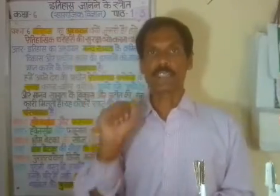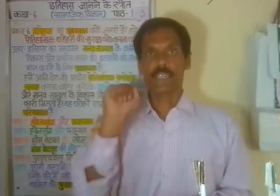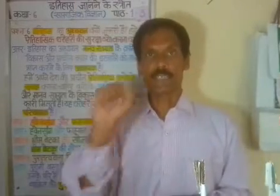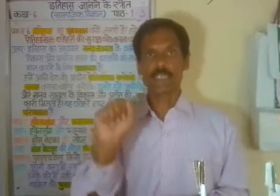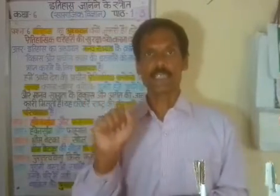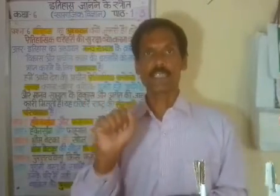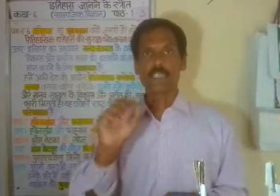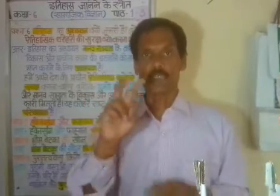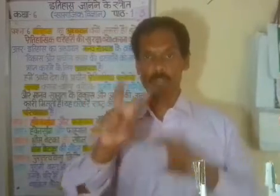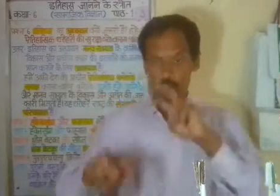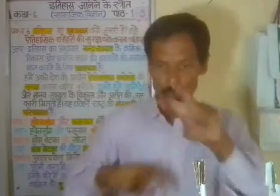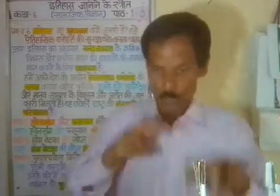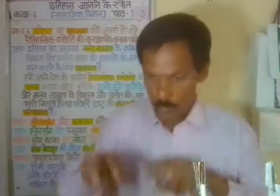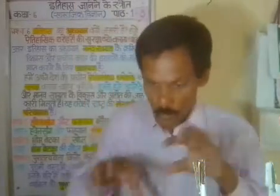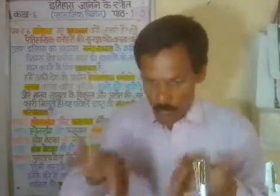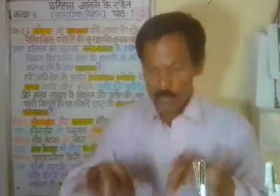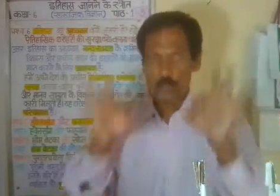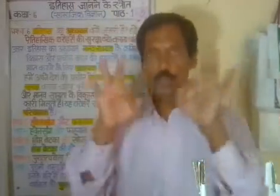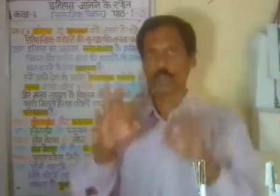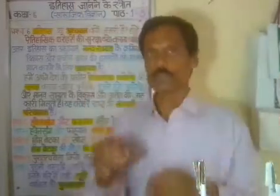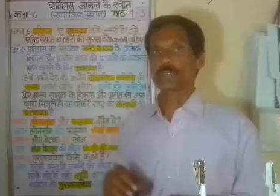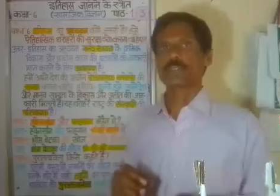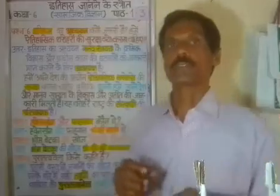भीमबेटका की खोज।